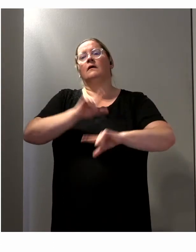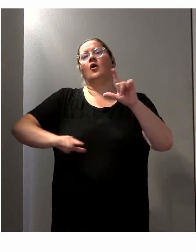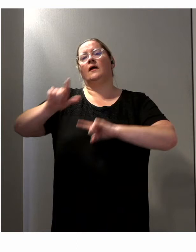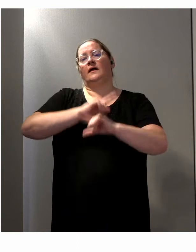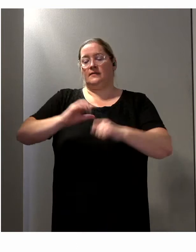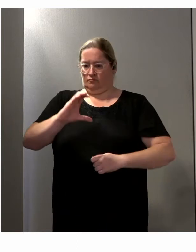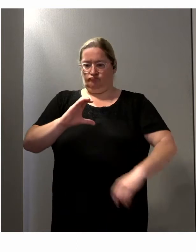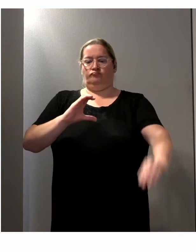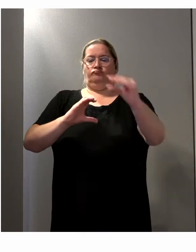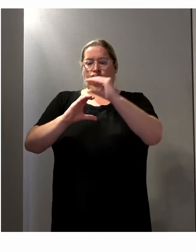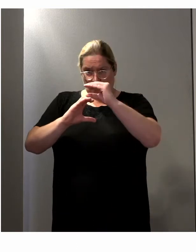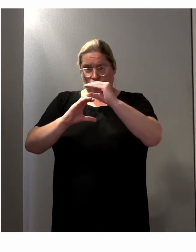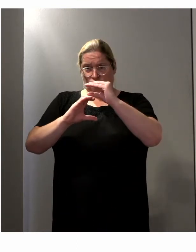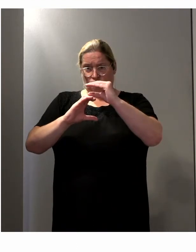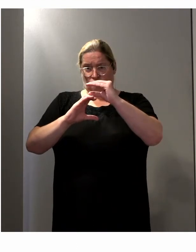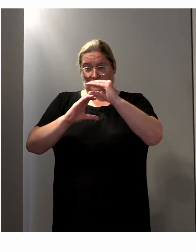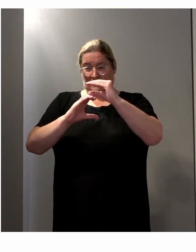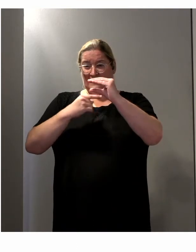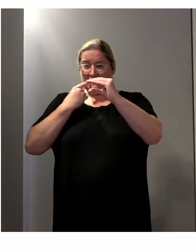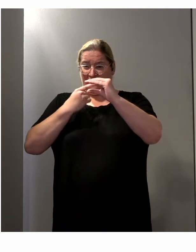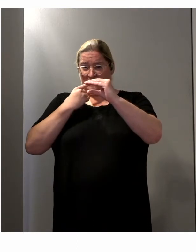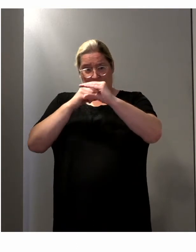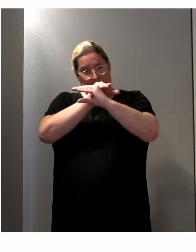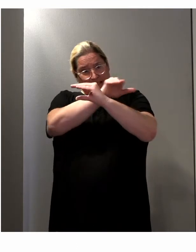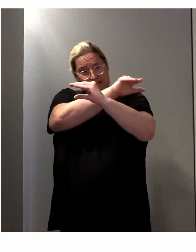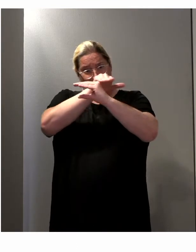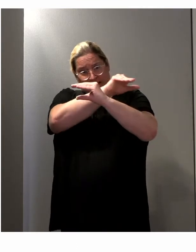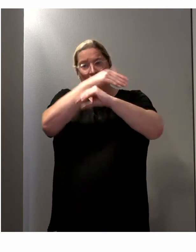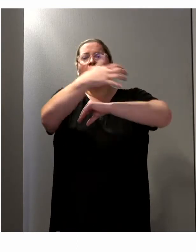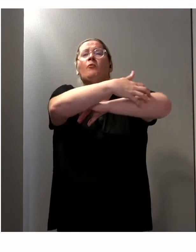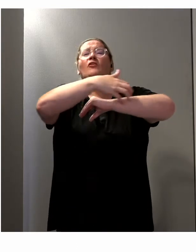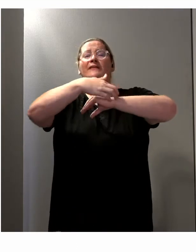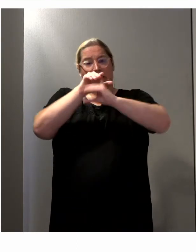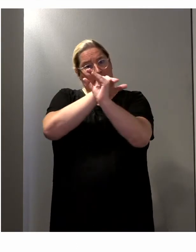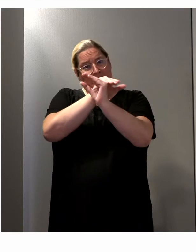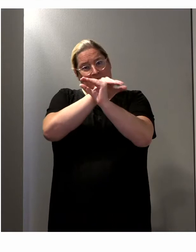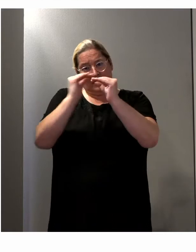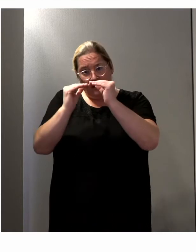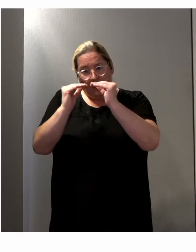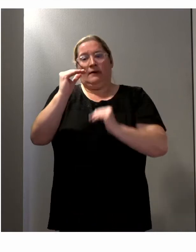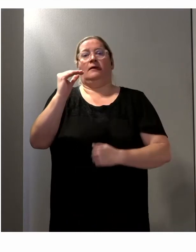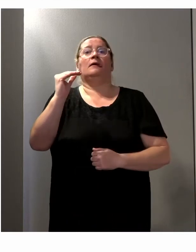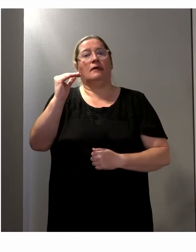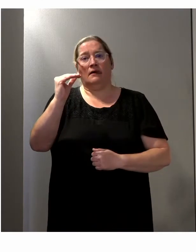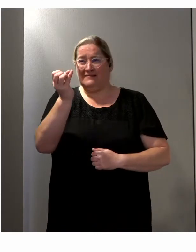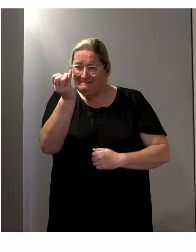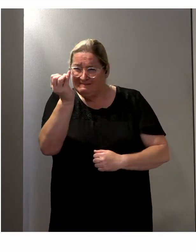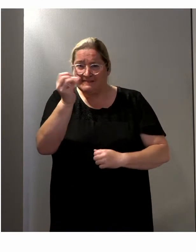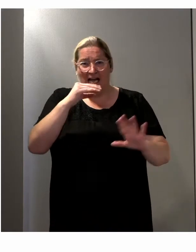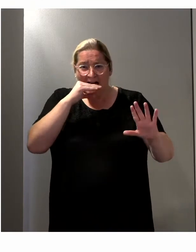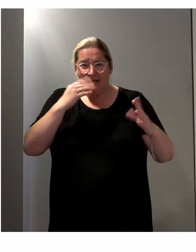à des montants de prestations qui passent juste au-dessus du seuil de pauvreté. Et si cette personne touche